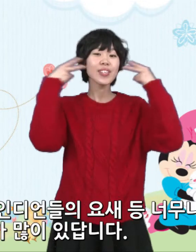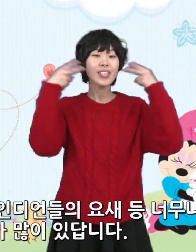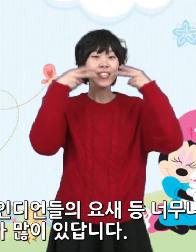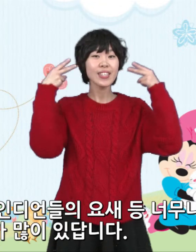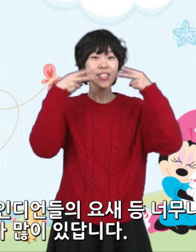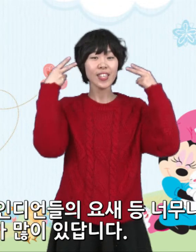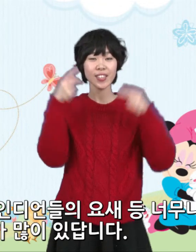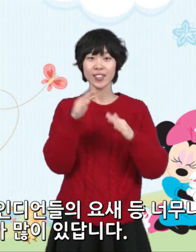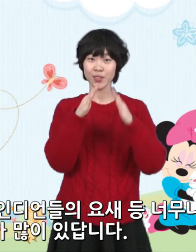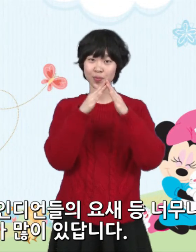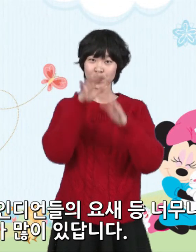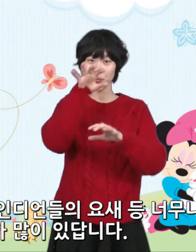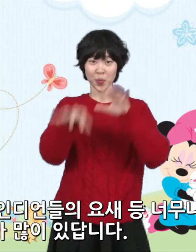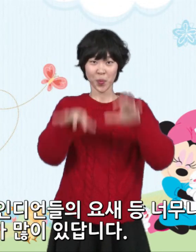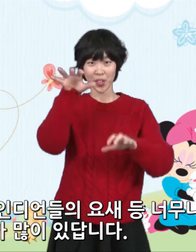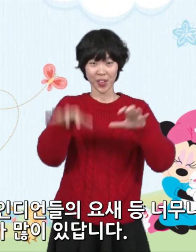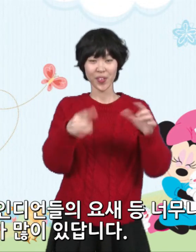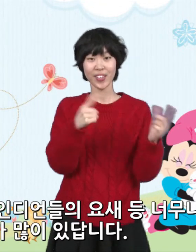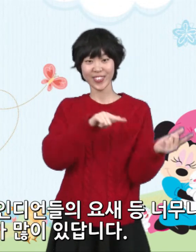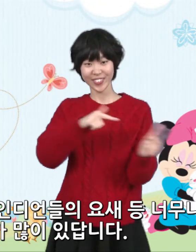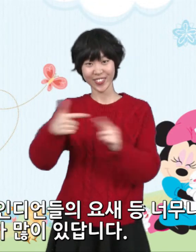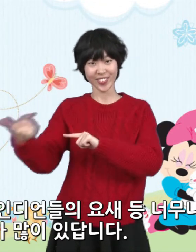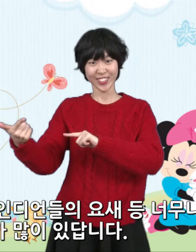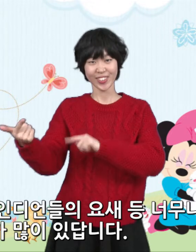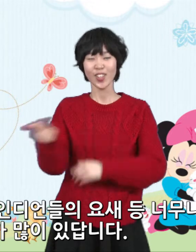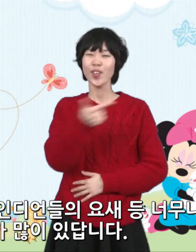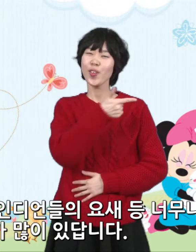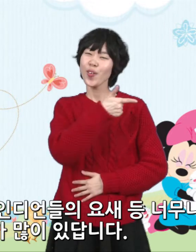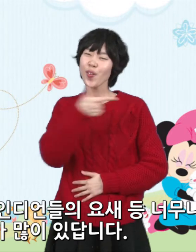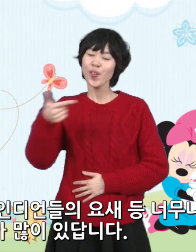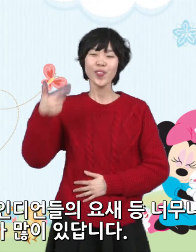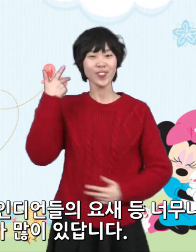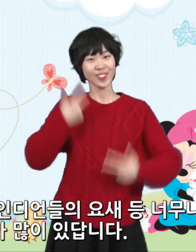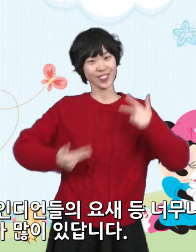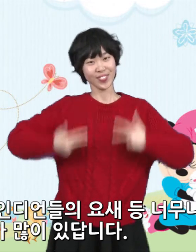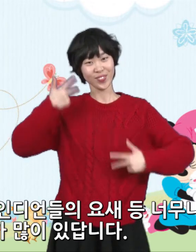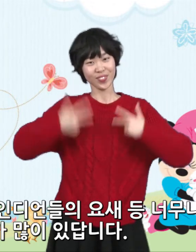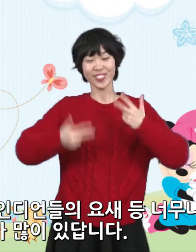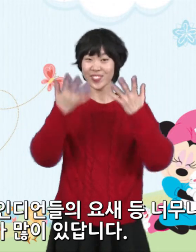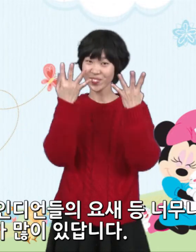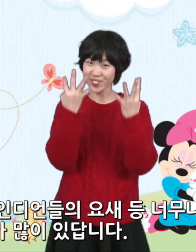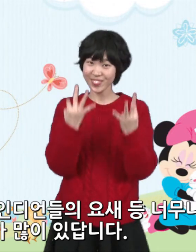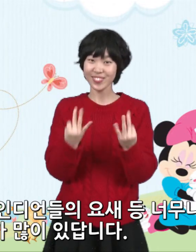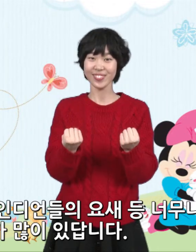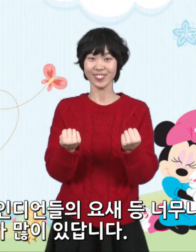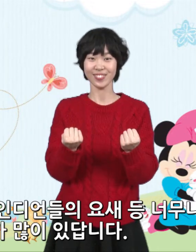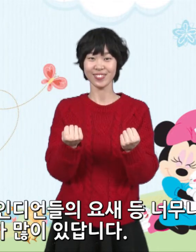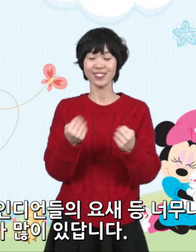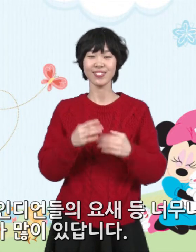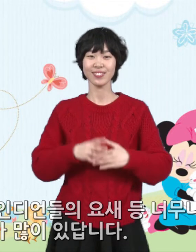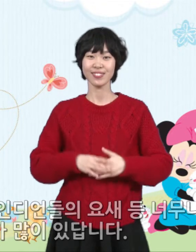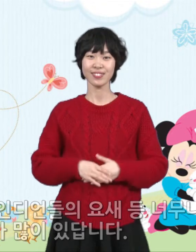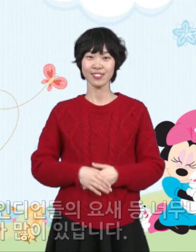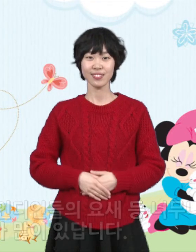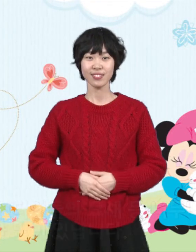그리고 인디언들의 요새 등 너무나 재미있는 볼거리가 많이 있답니다.